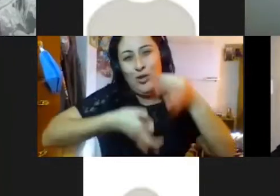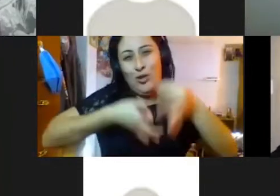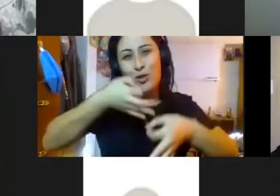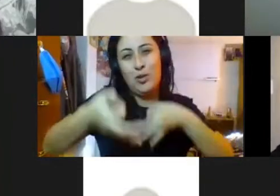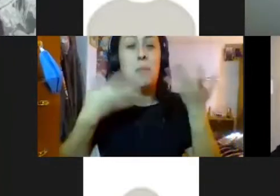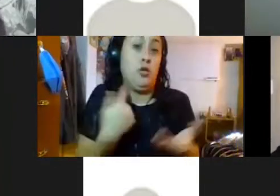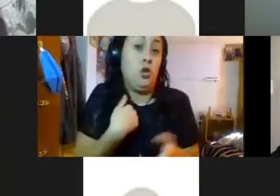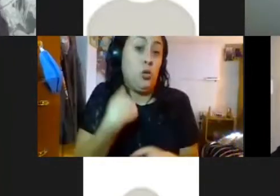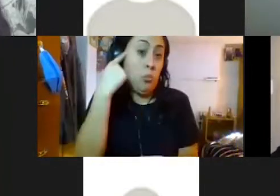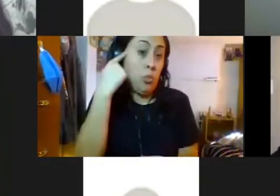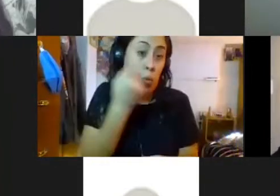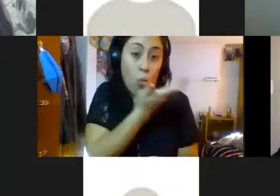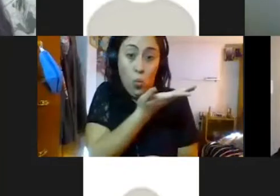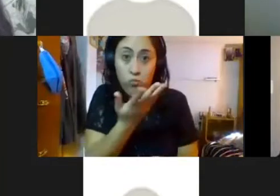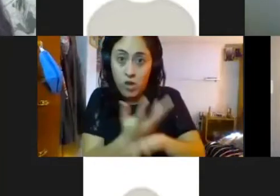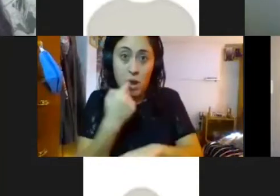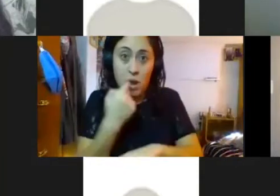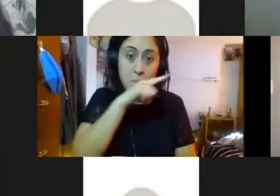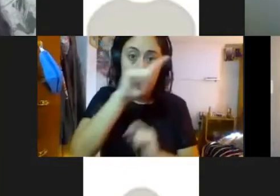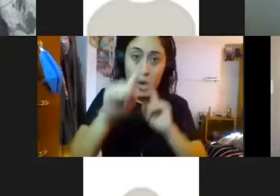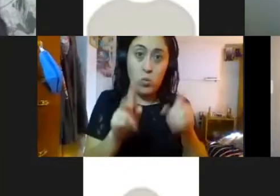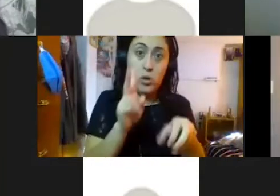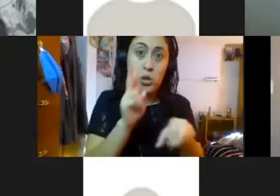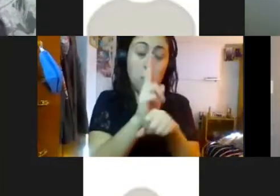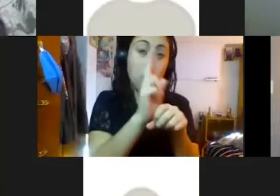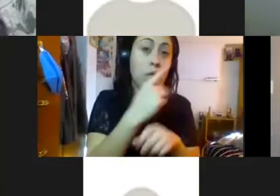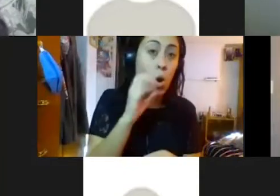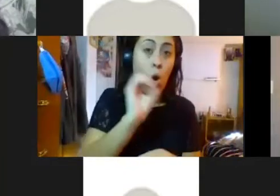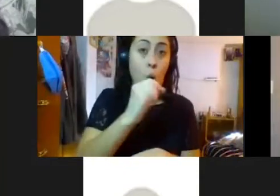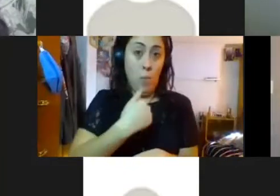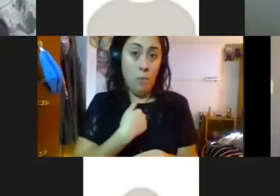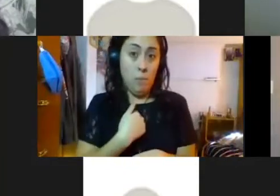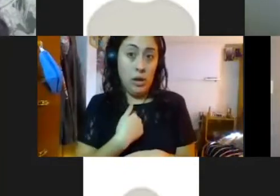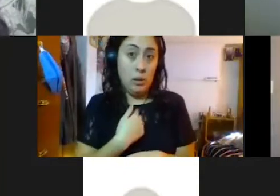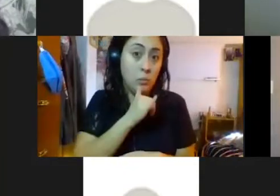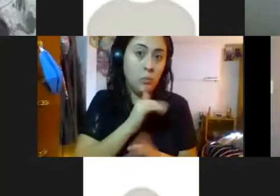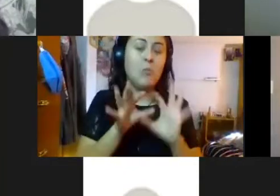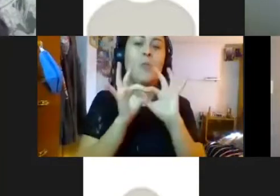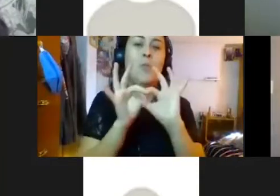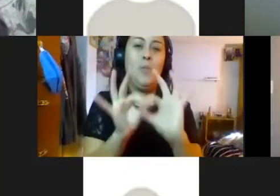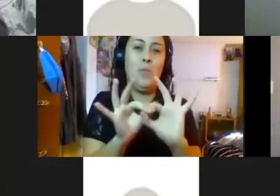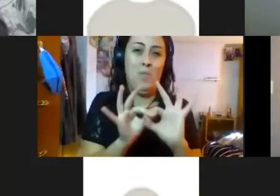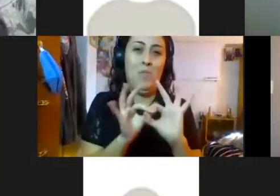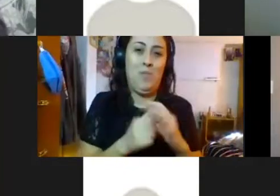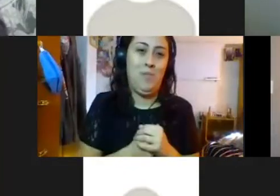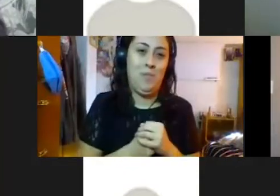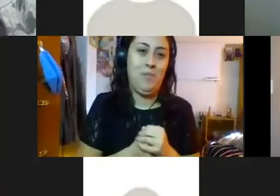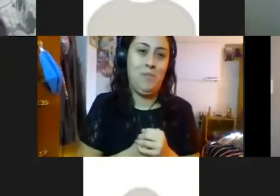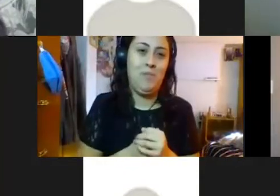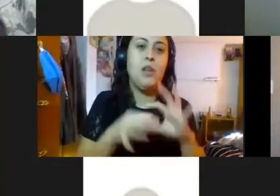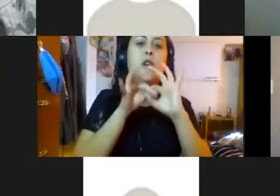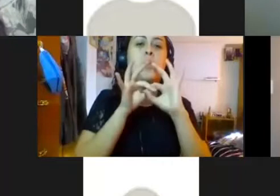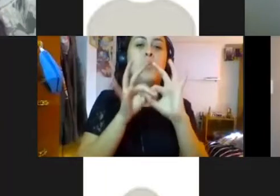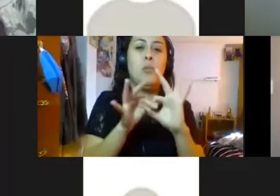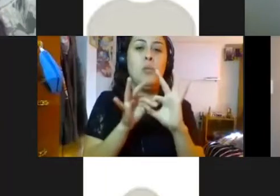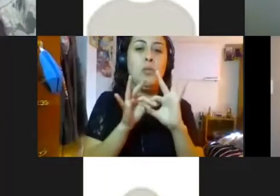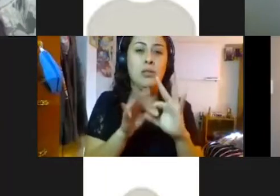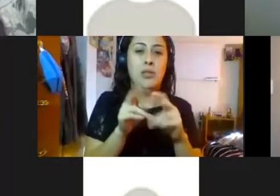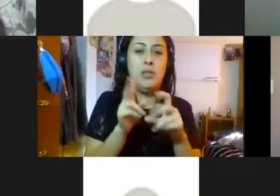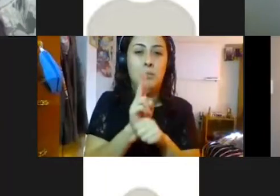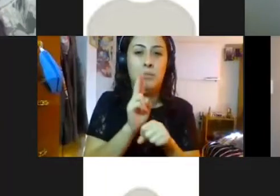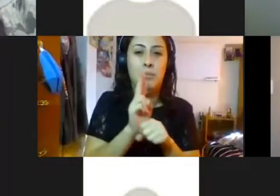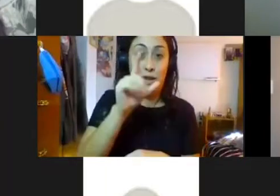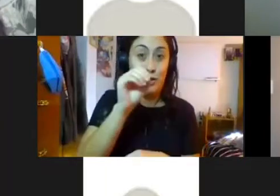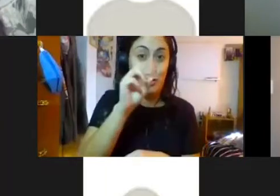preguntas para Juan Luis o para mí. Gracias. Muchas gracias, Lore, por tu experiencia,